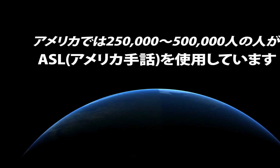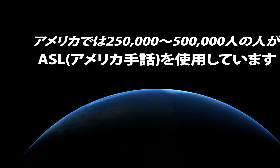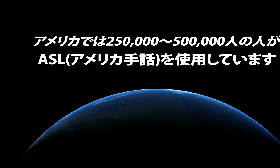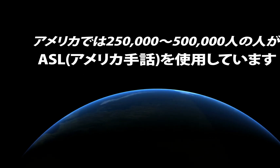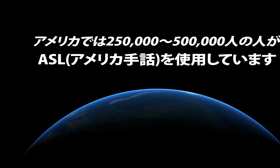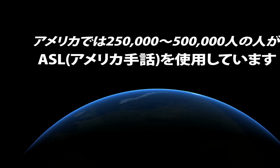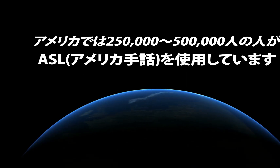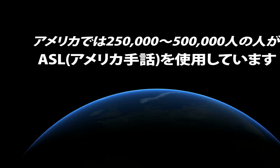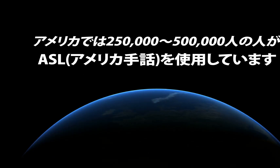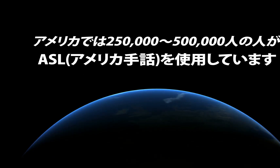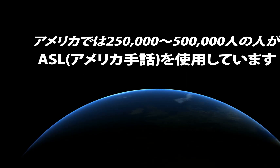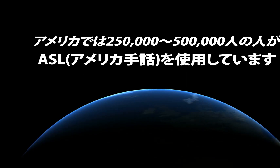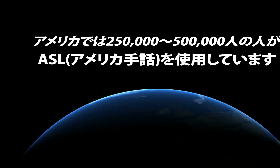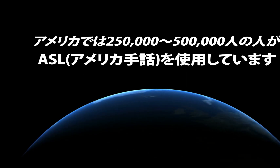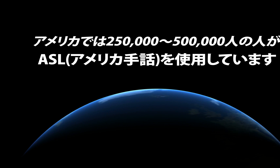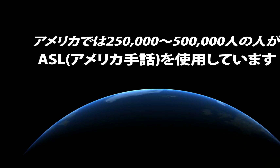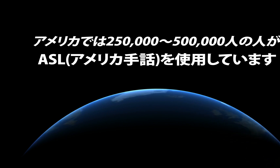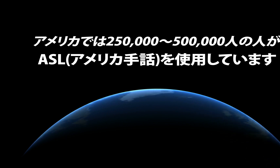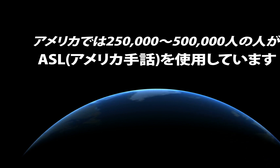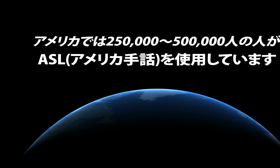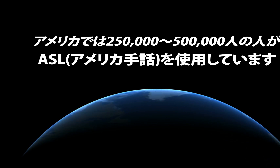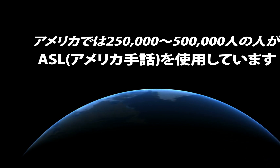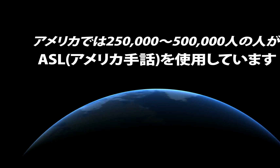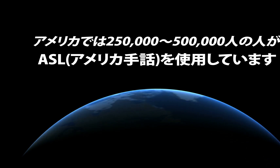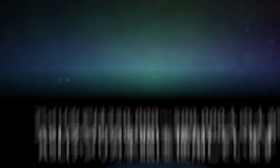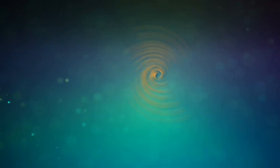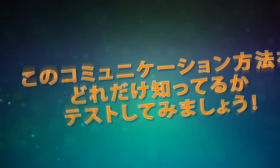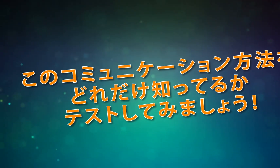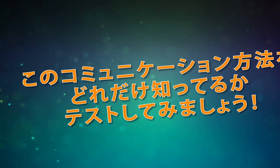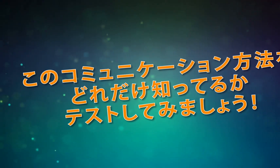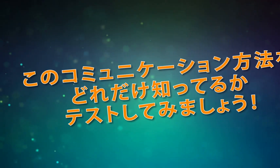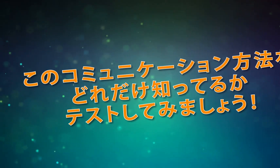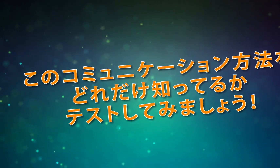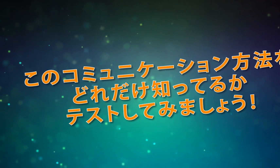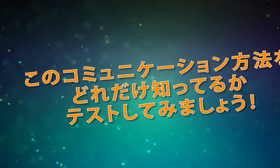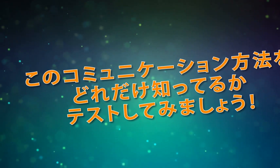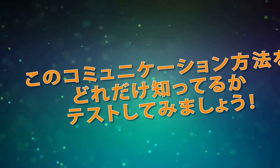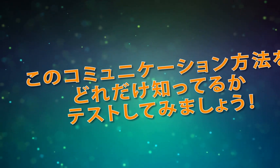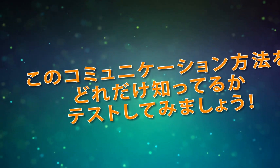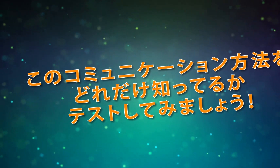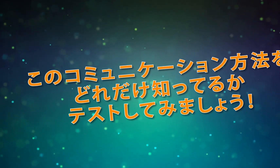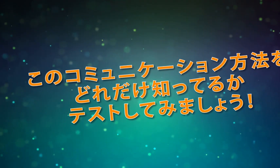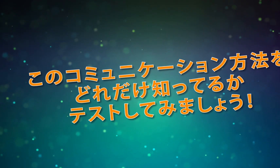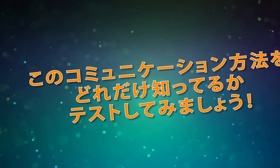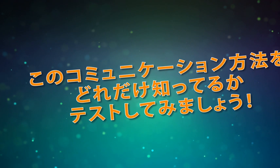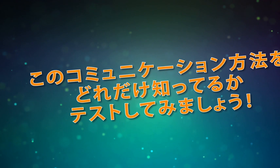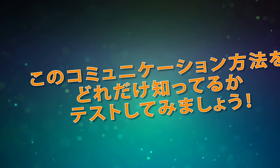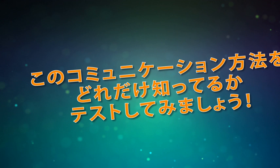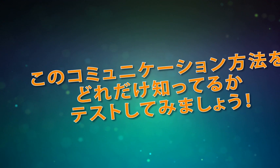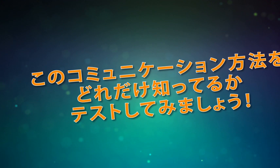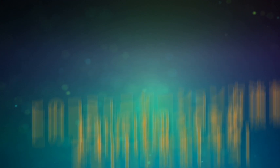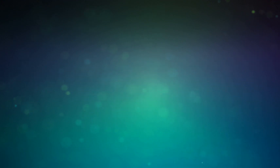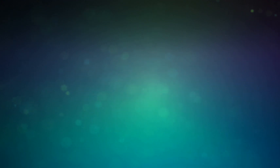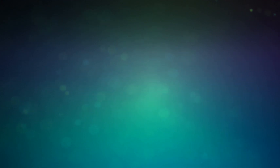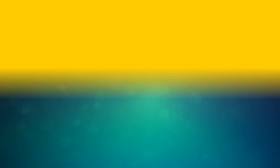が ASL アメリカ手話を使用しています。このコミュニケーション方法をどれだけ知っているかテスト